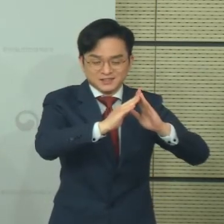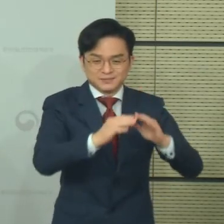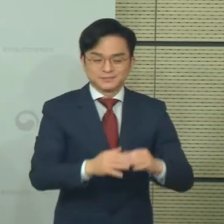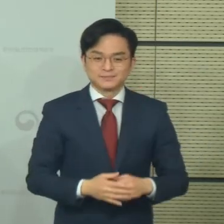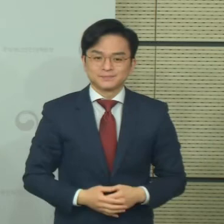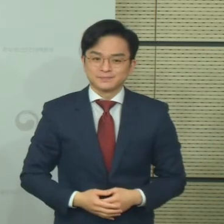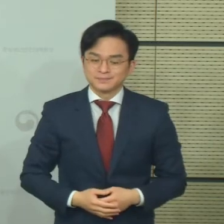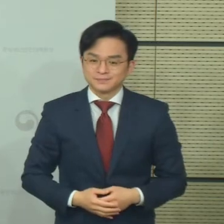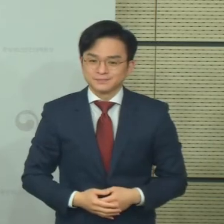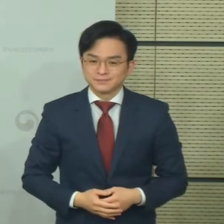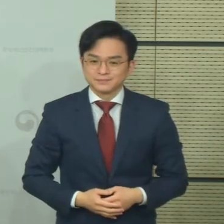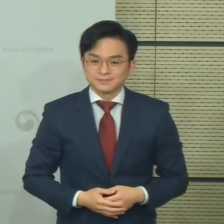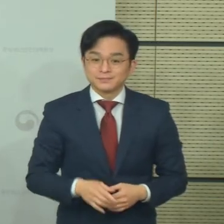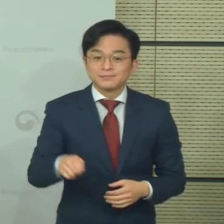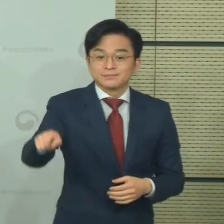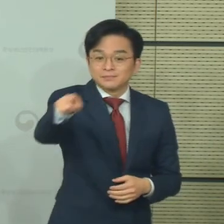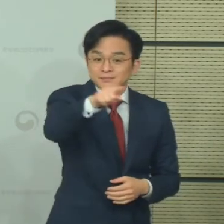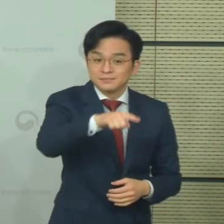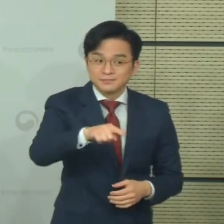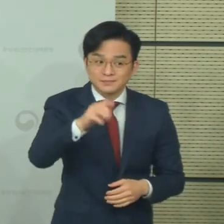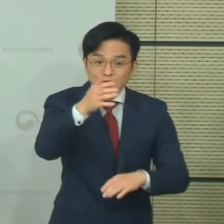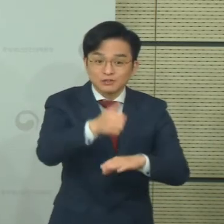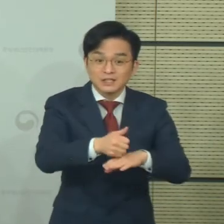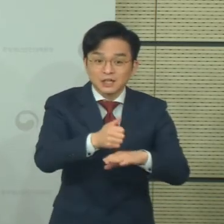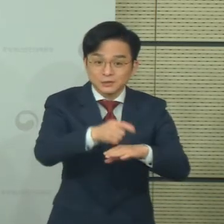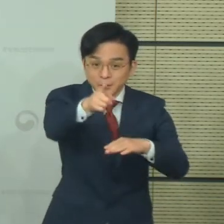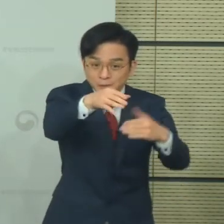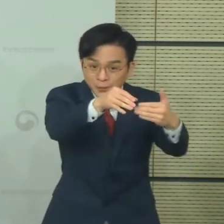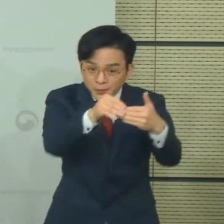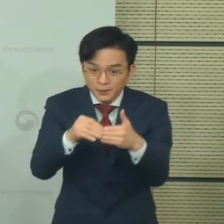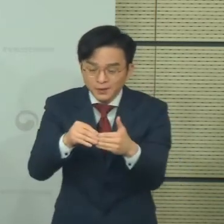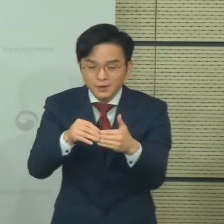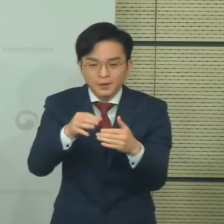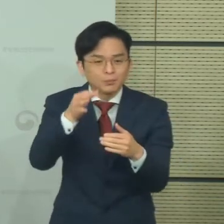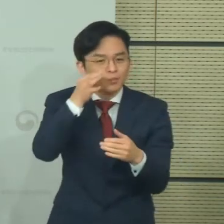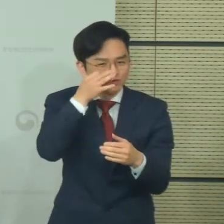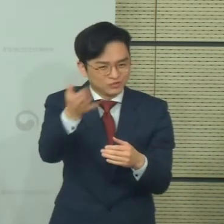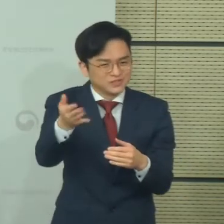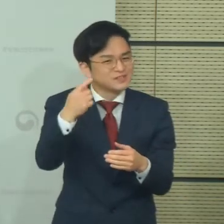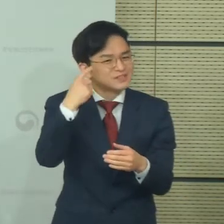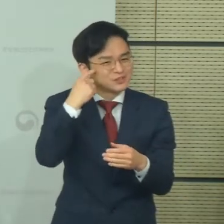자체를 기자분들이 한번 보실 수 있게끔 그런 기회를 만들어 보도록 하겠습니다.